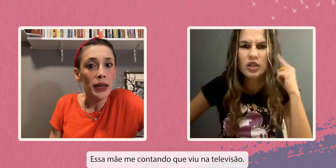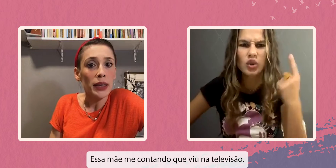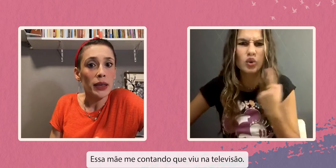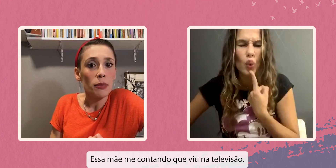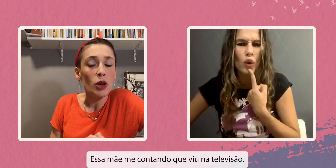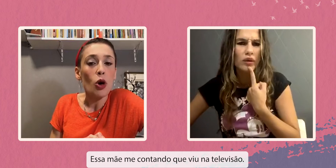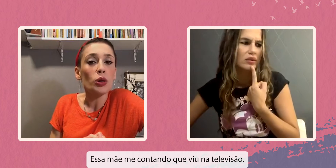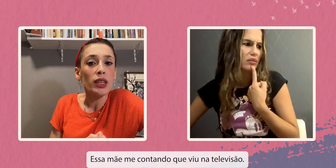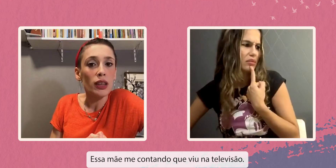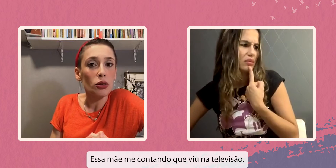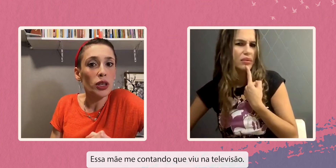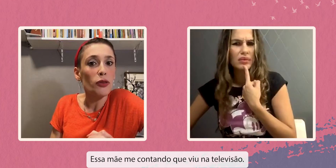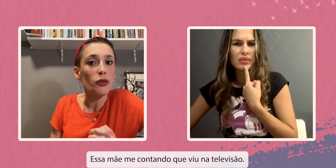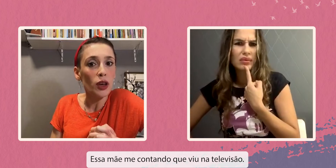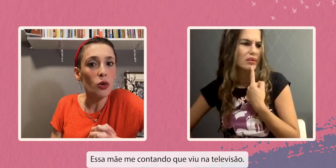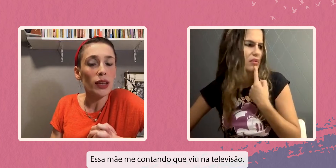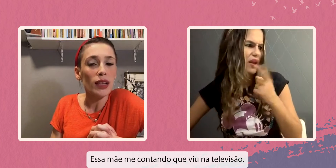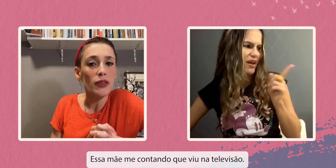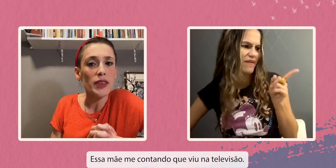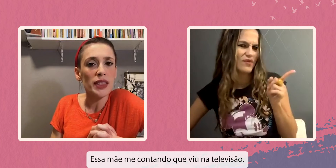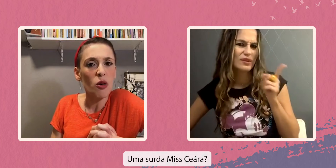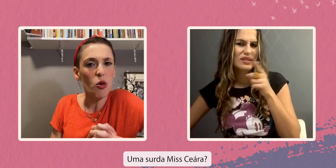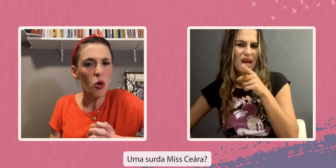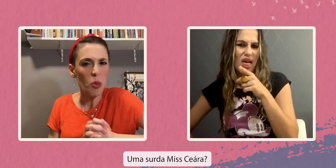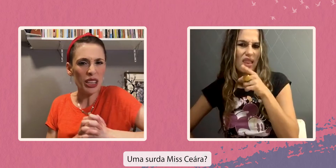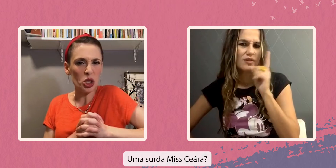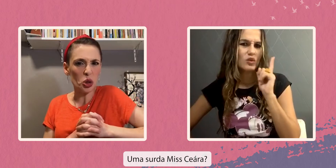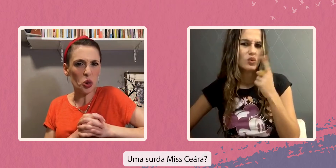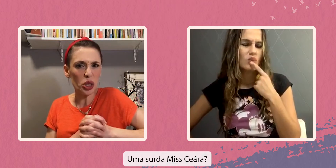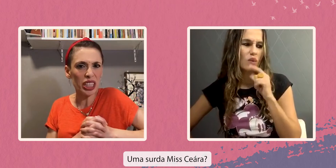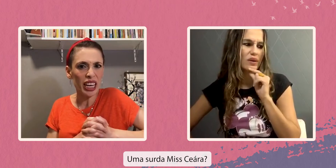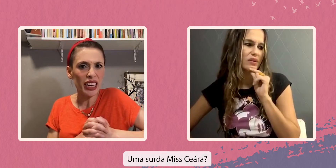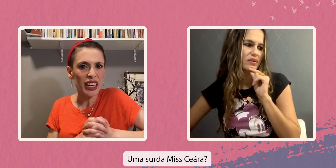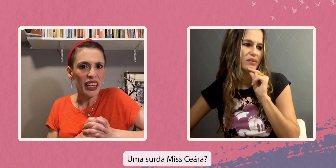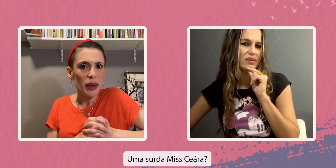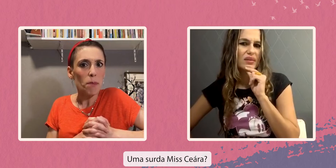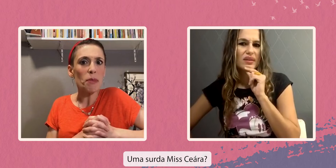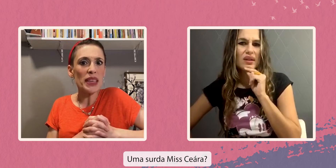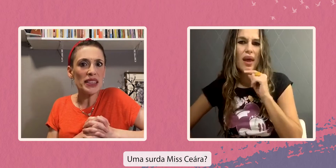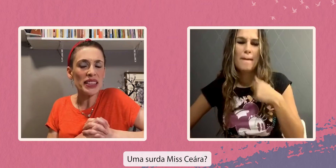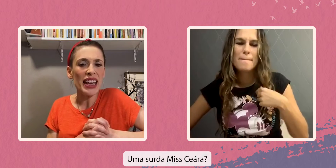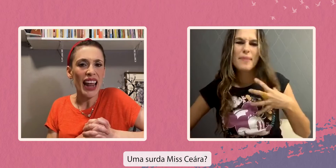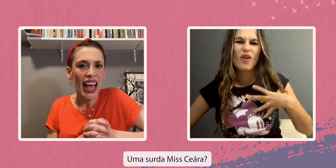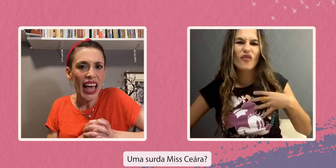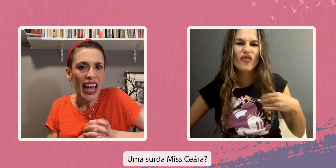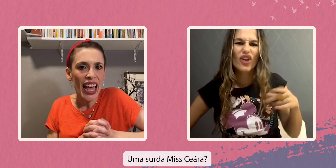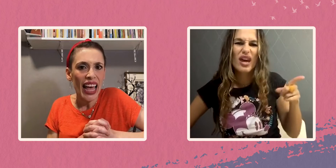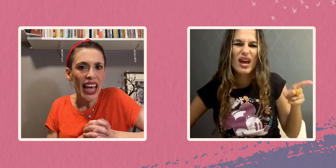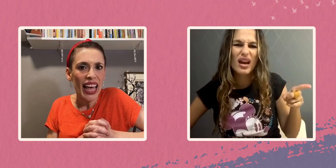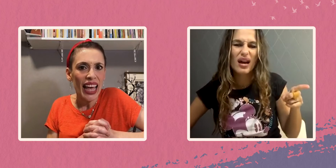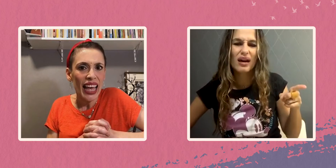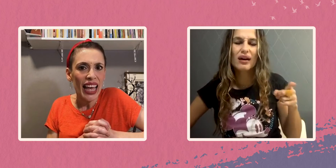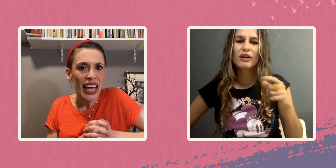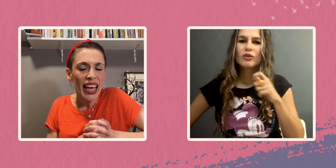essa mãe me contando que viu na televisão uma surda, Miss Ceará,